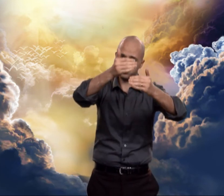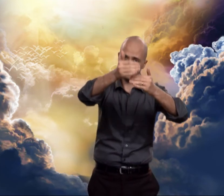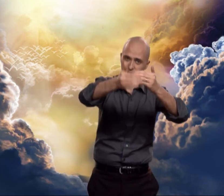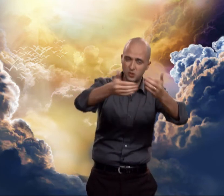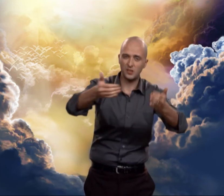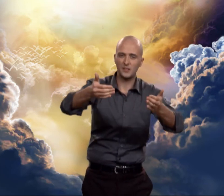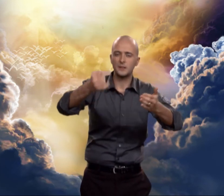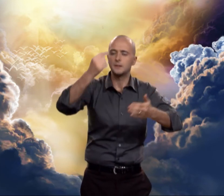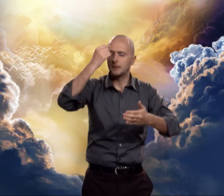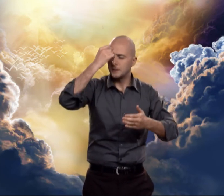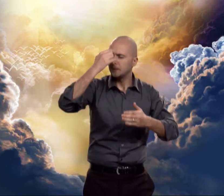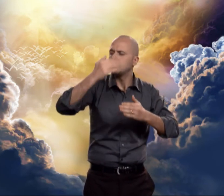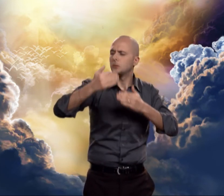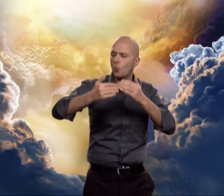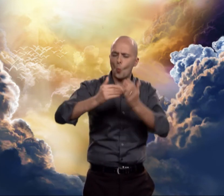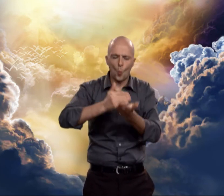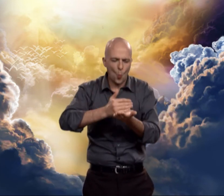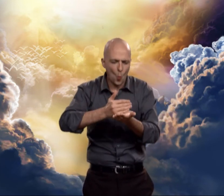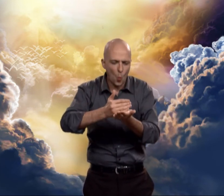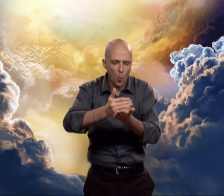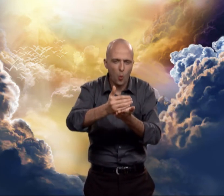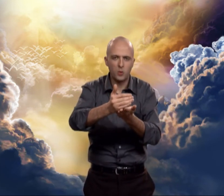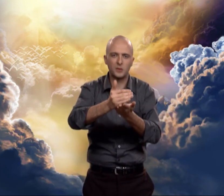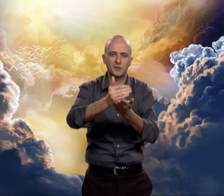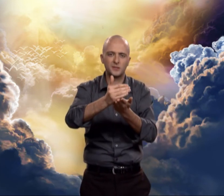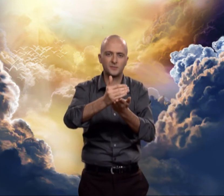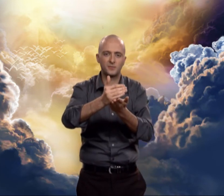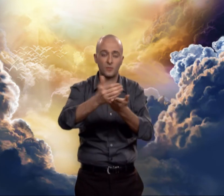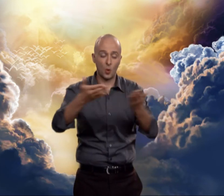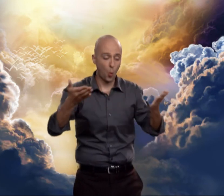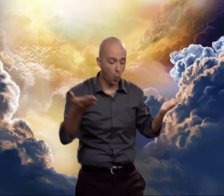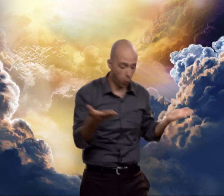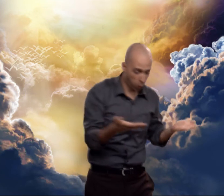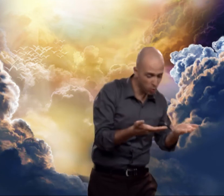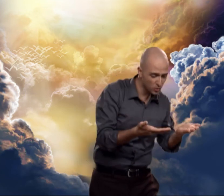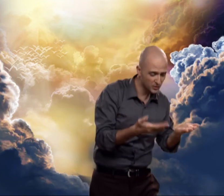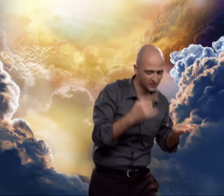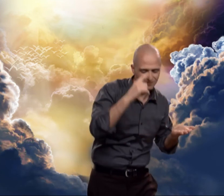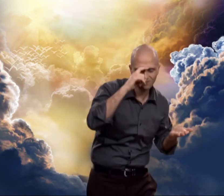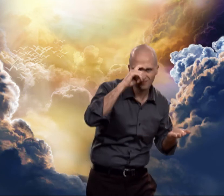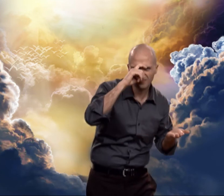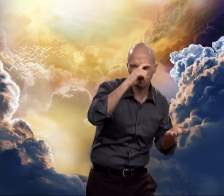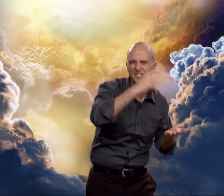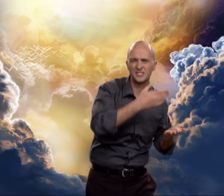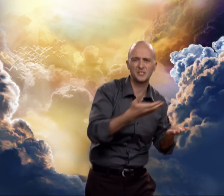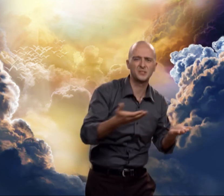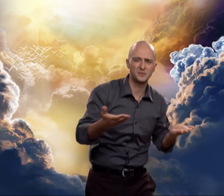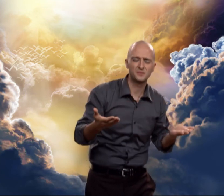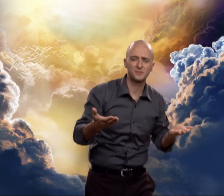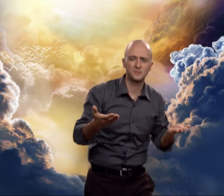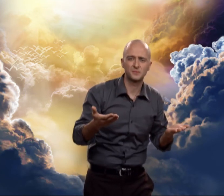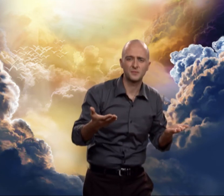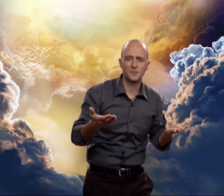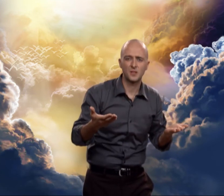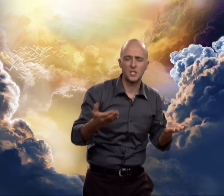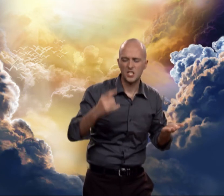cântico. Digno, digno é o Cordeiro que foi morto e nos resgatou para Deus com seu precioso